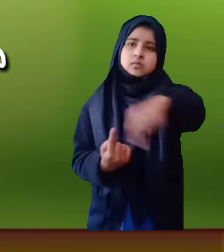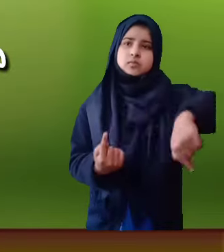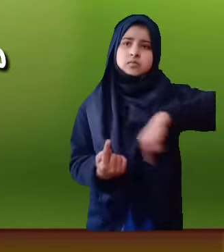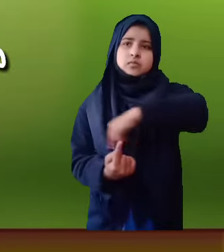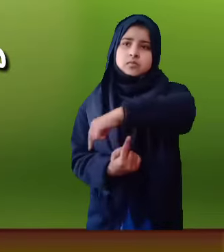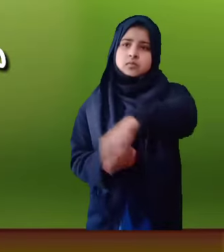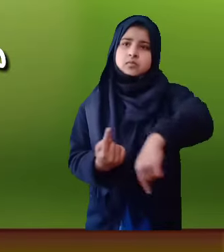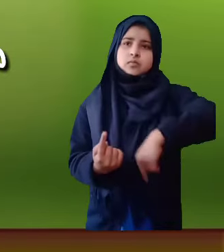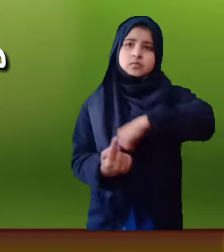महवर